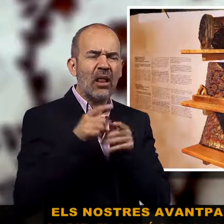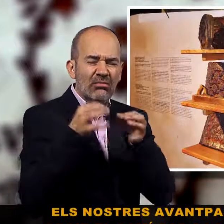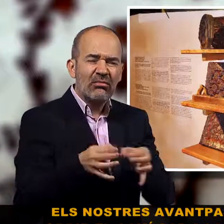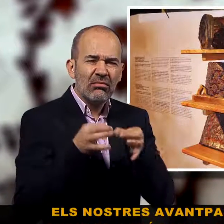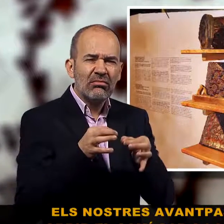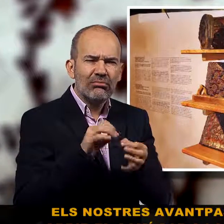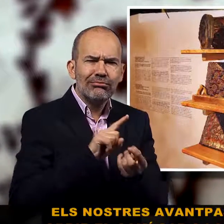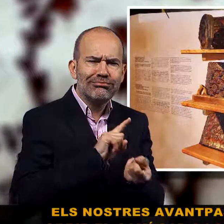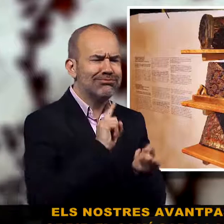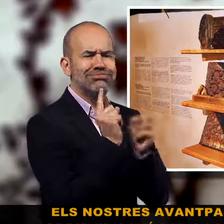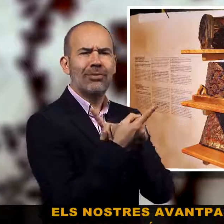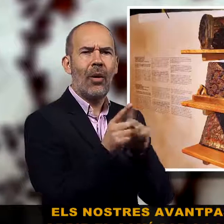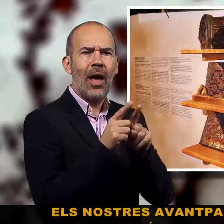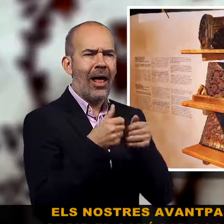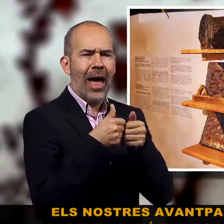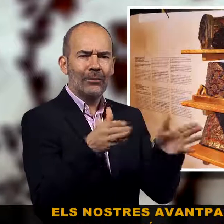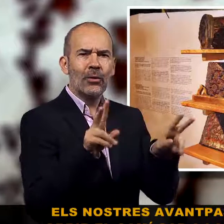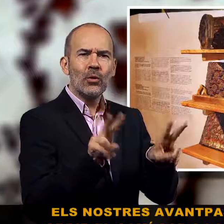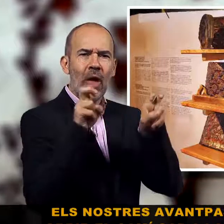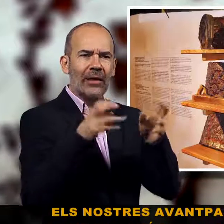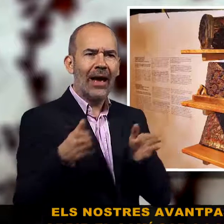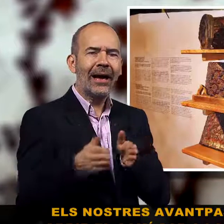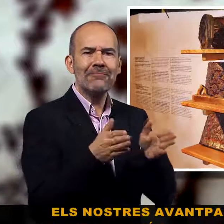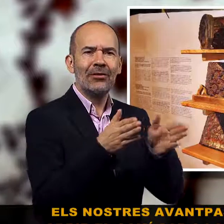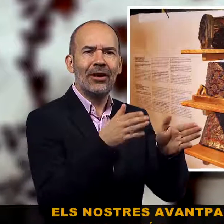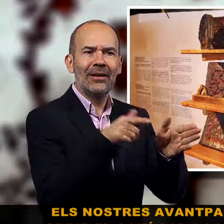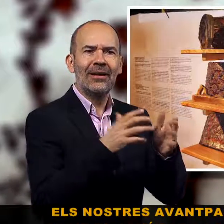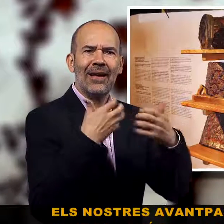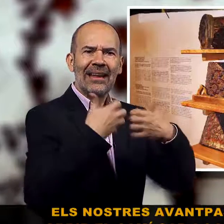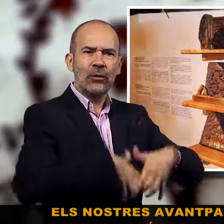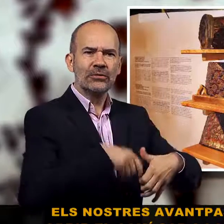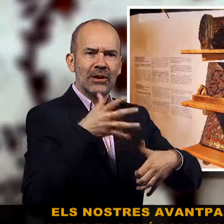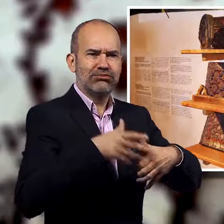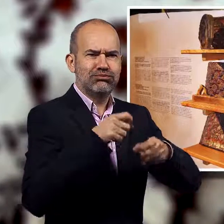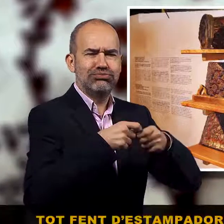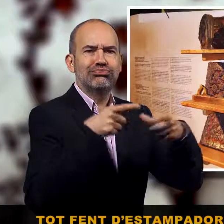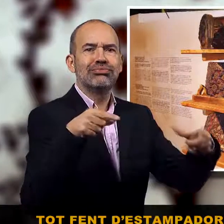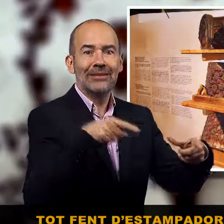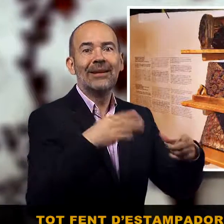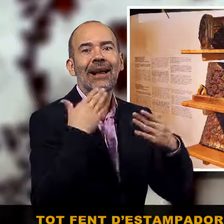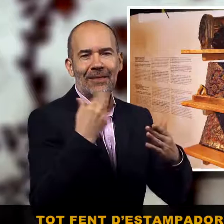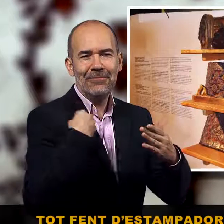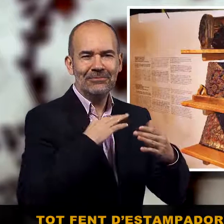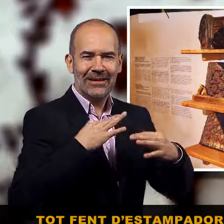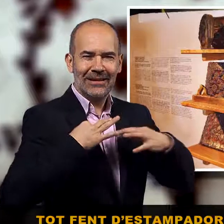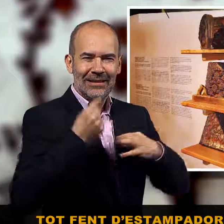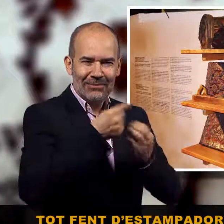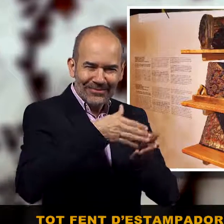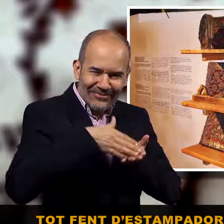Els nostres avantpassats van obrir el camí cap a la indústria, tot